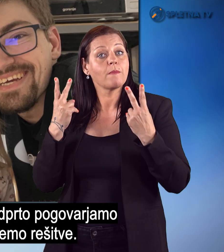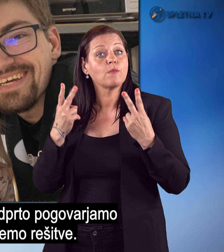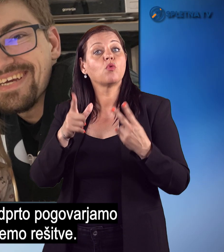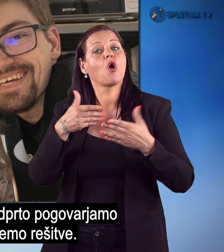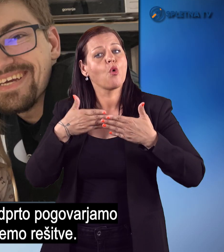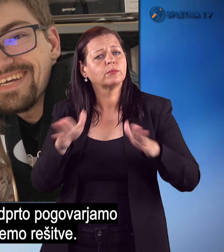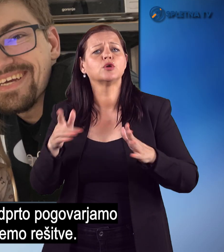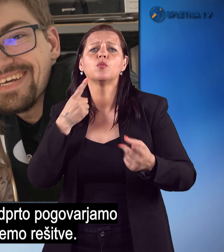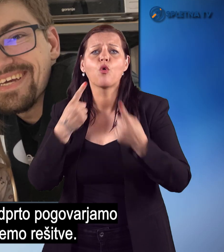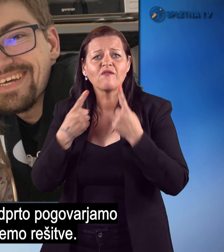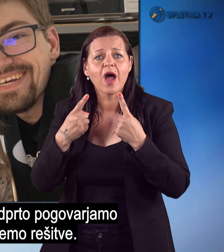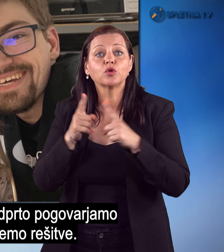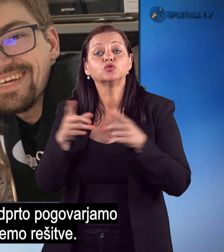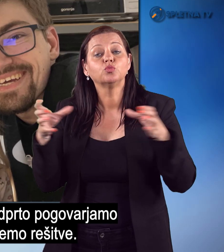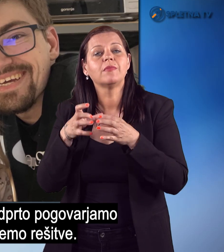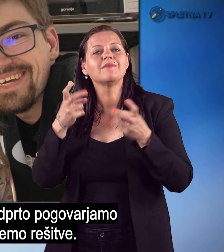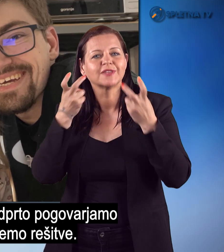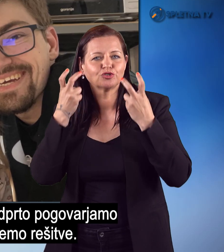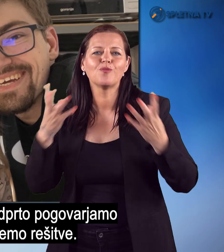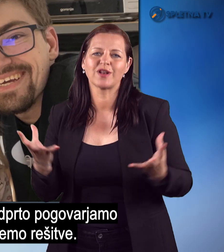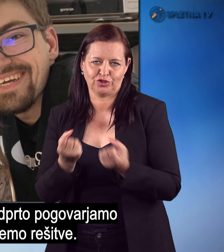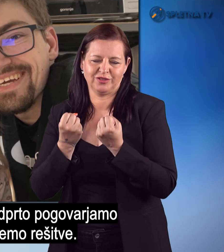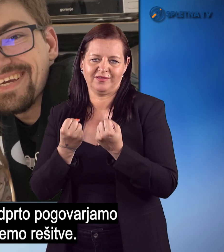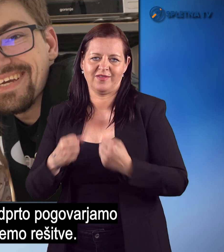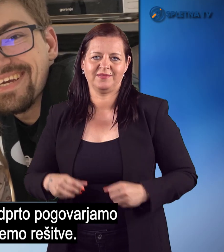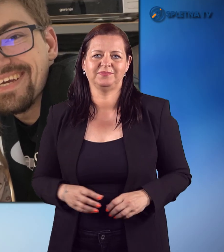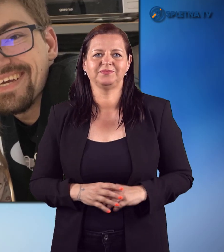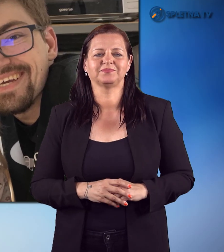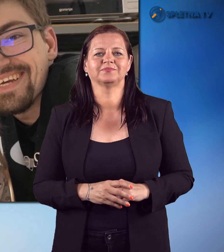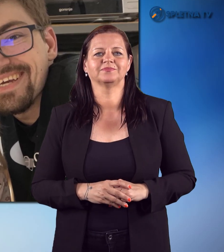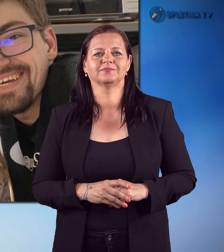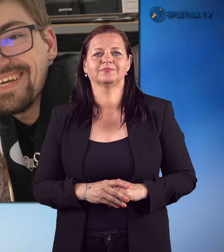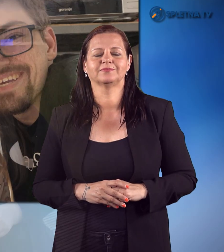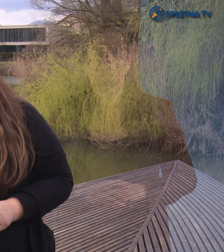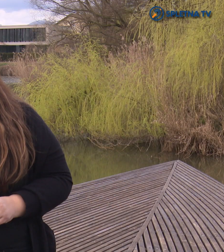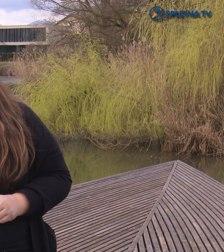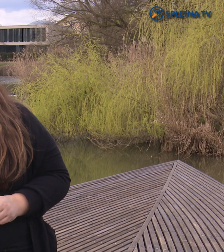Ključno je, da se odprto pogovarjamo in skupaj iščemo rešitve.